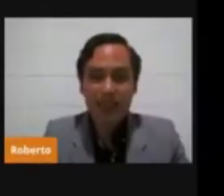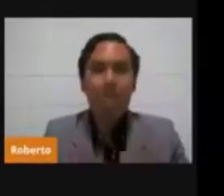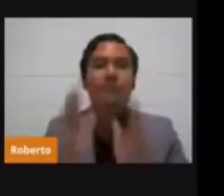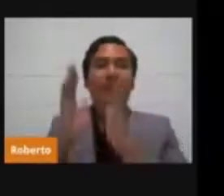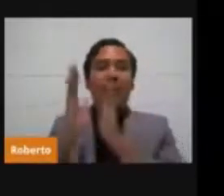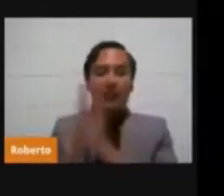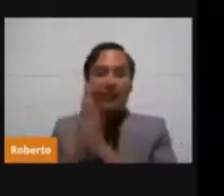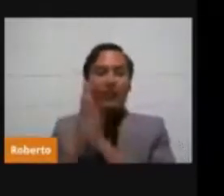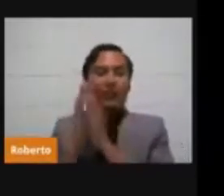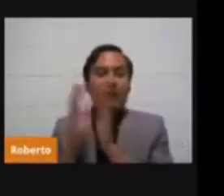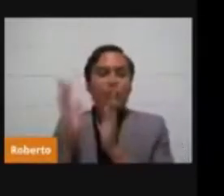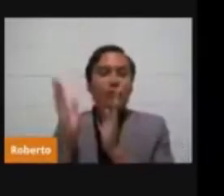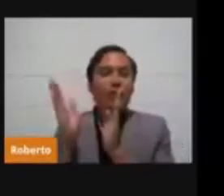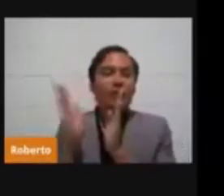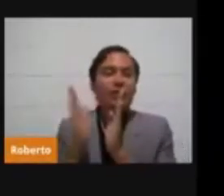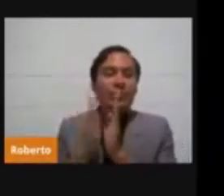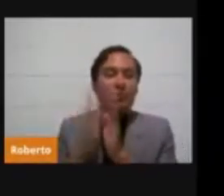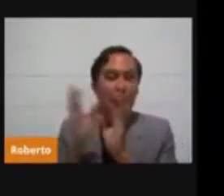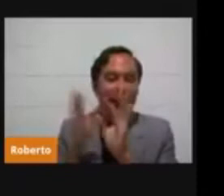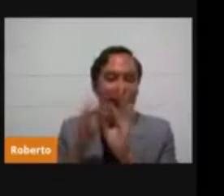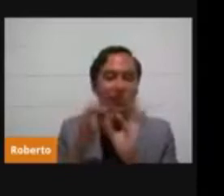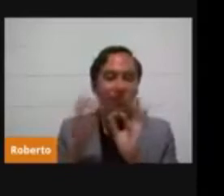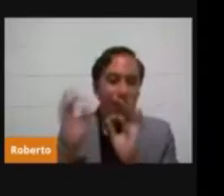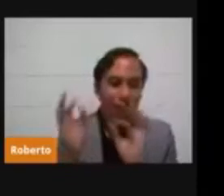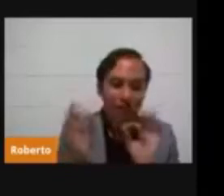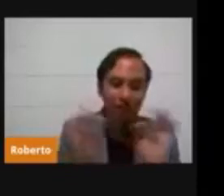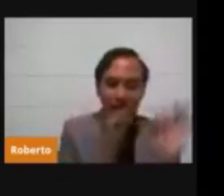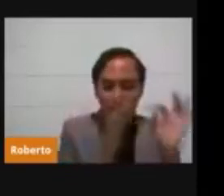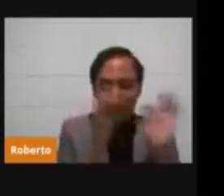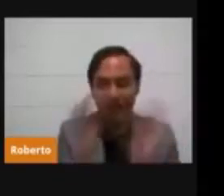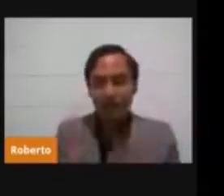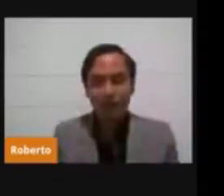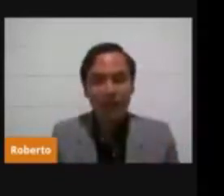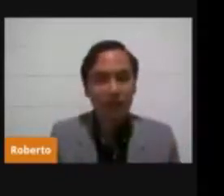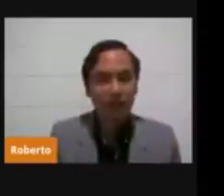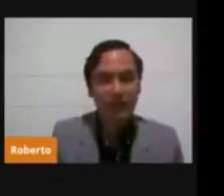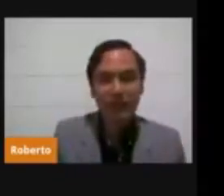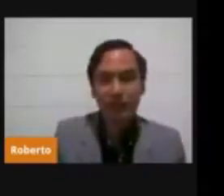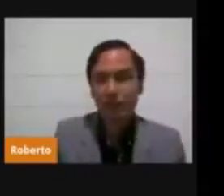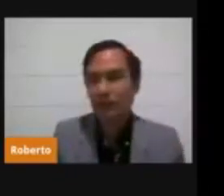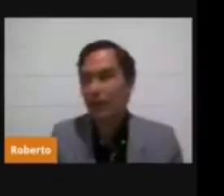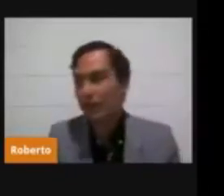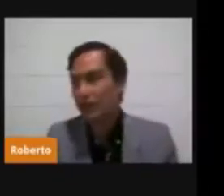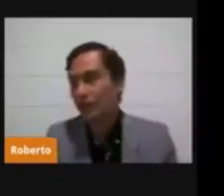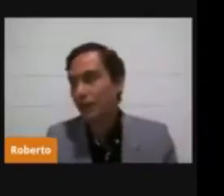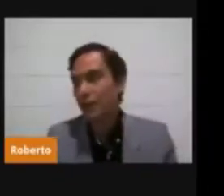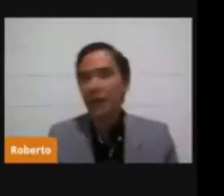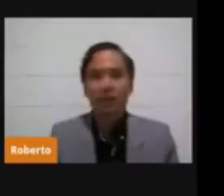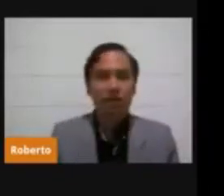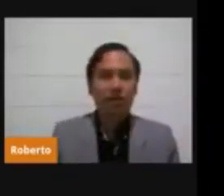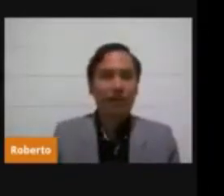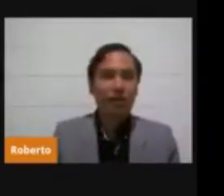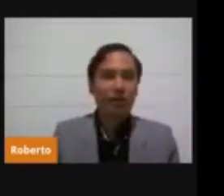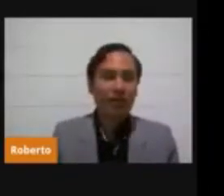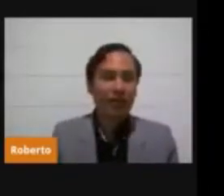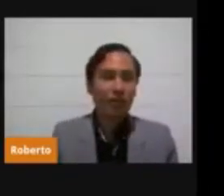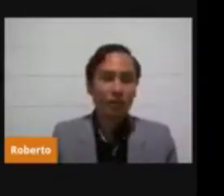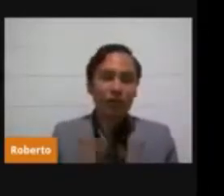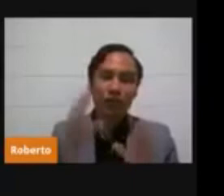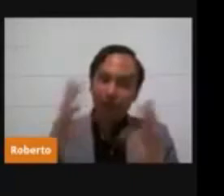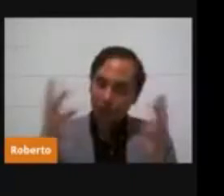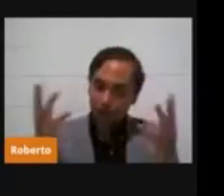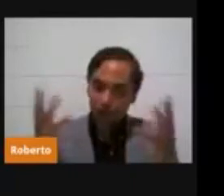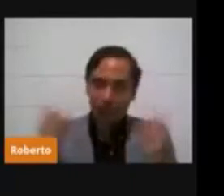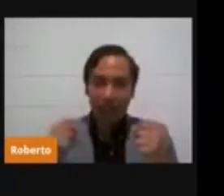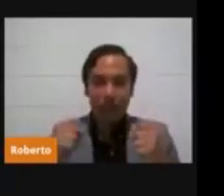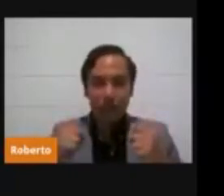discapacidad. A ver, quiero que hagamos un pequeño resumen para que vayamos como hilvanando de lo que estamos hablando. Bueno, a ver, vamos a hablar aquí como un poco